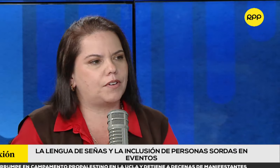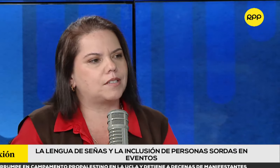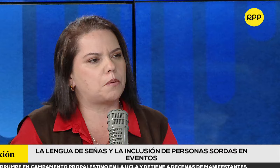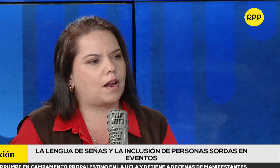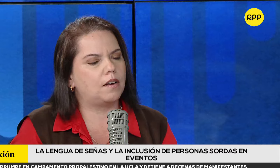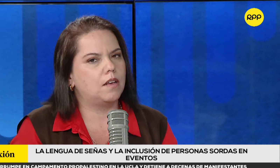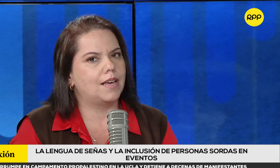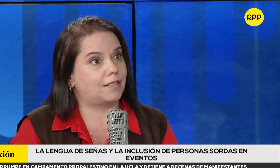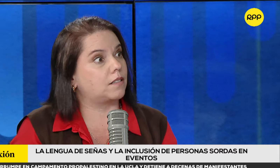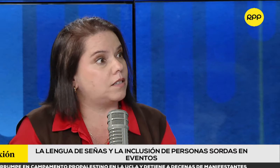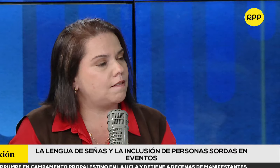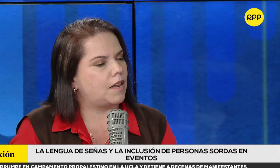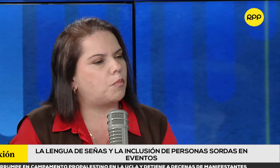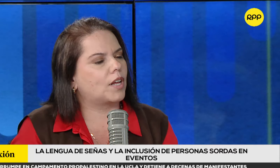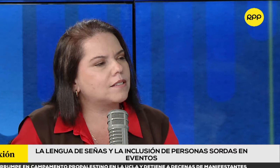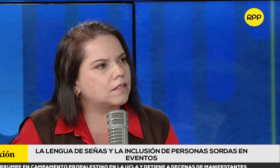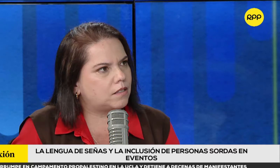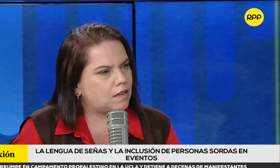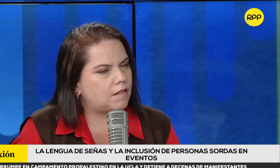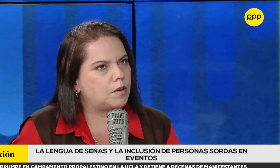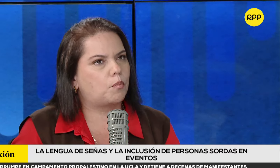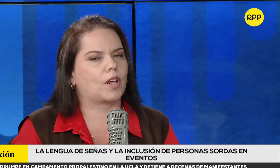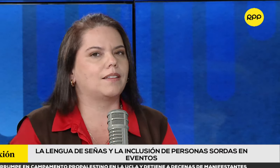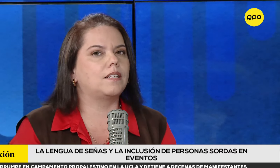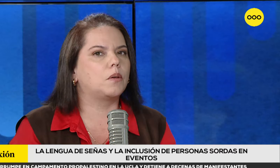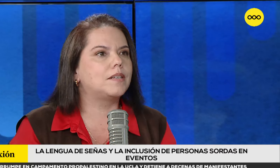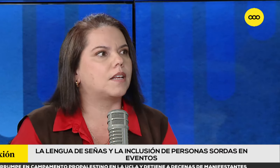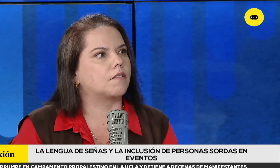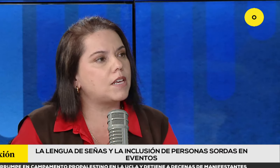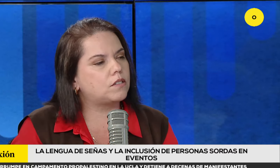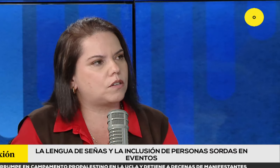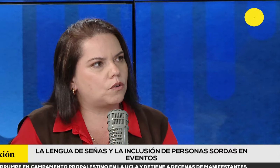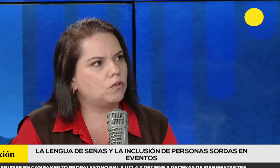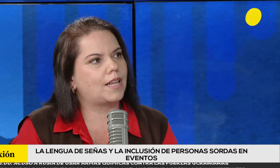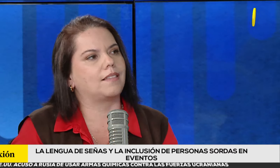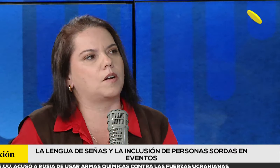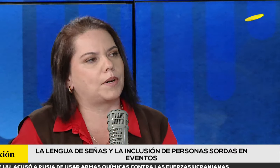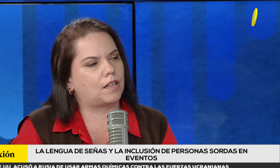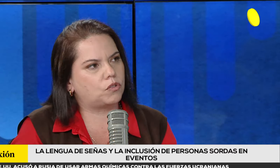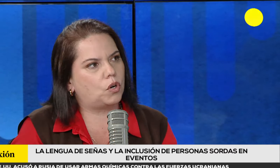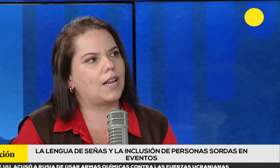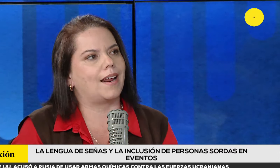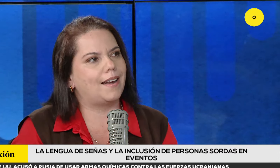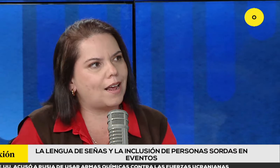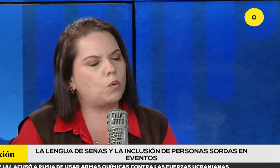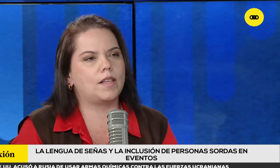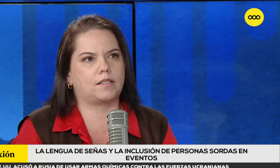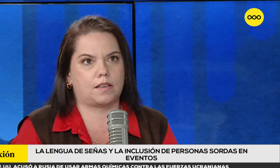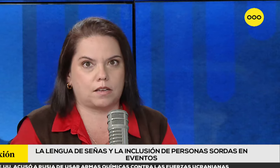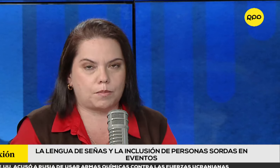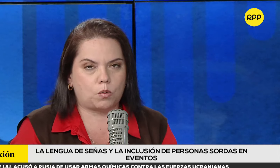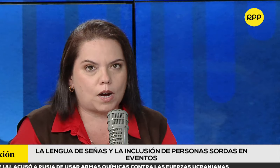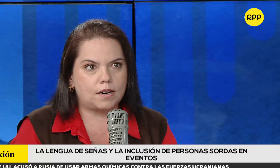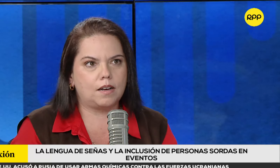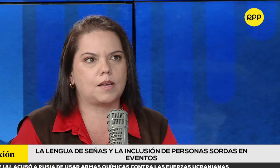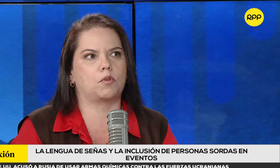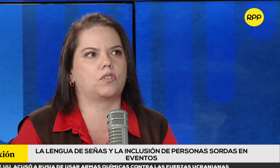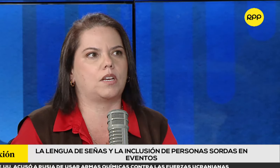festival es accesible. ¿Por qué es accesible? Porque ha tenido el servicio de interpretación en lengua de señas peruana. Hemos tenido